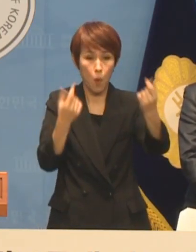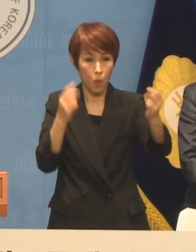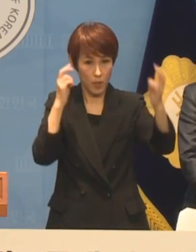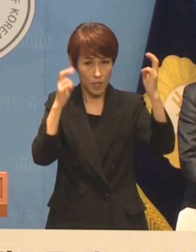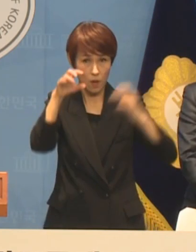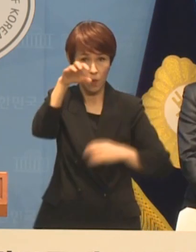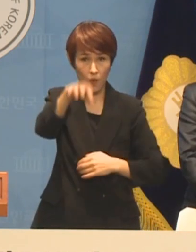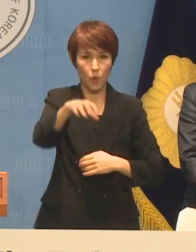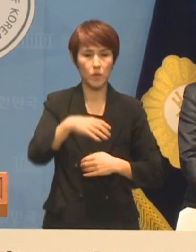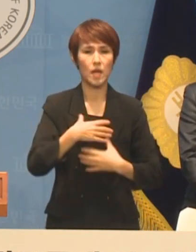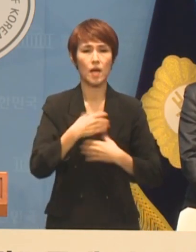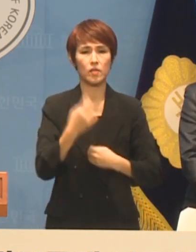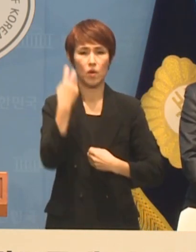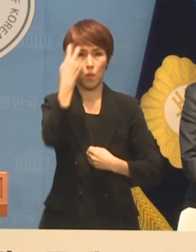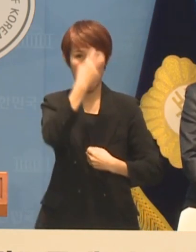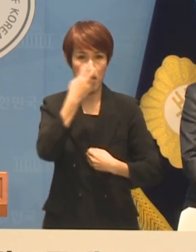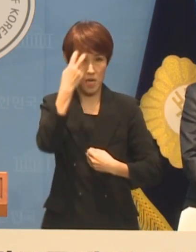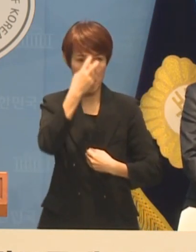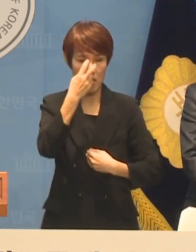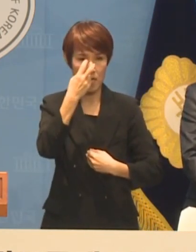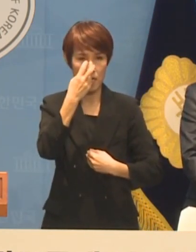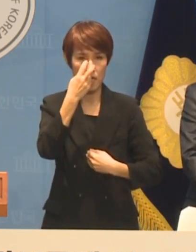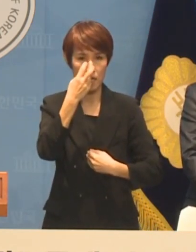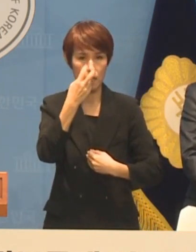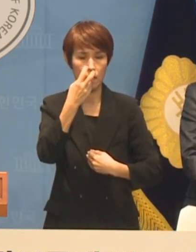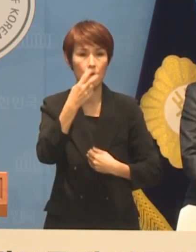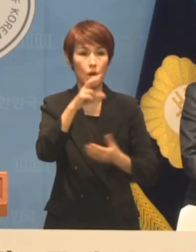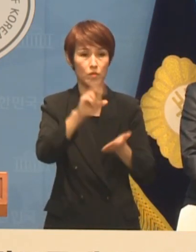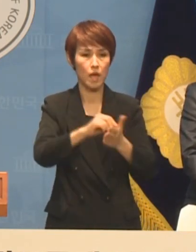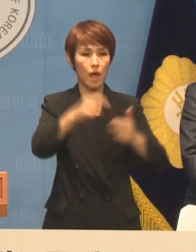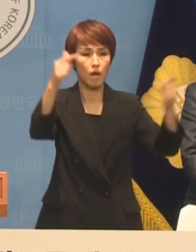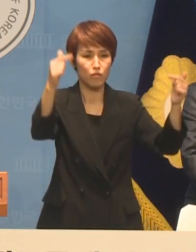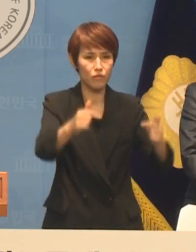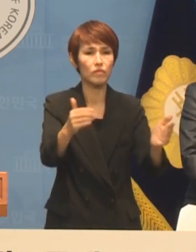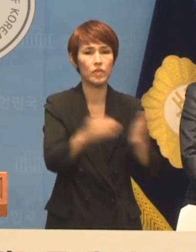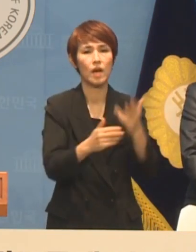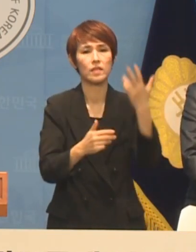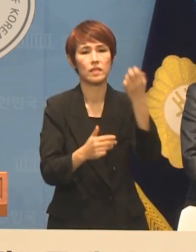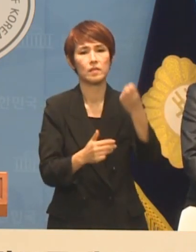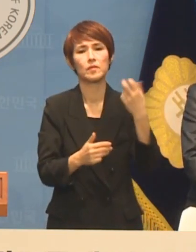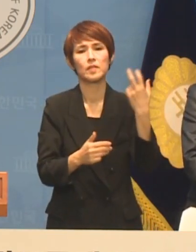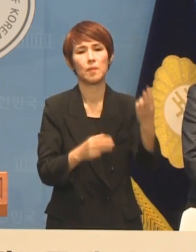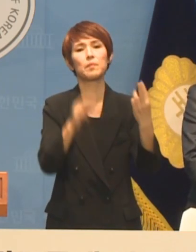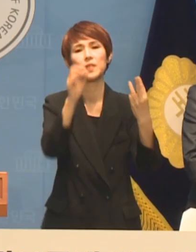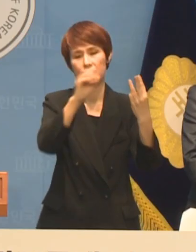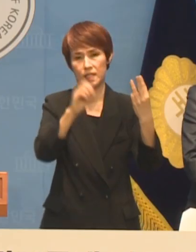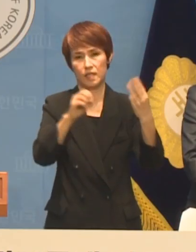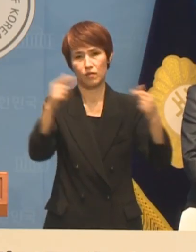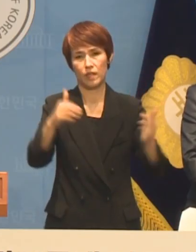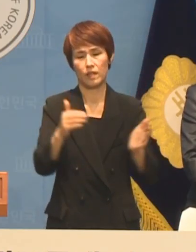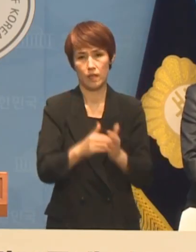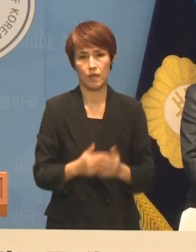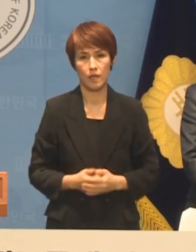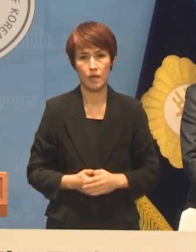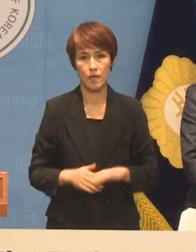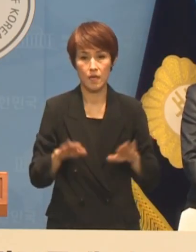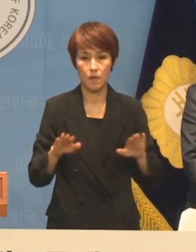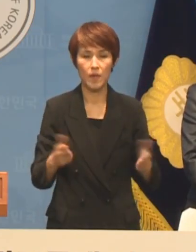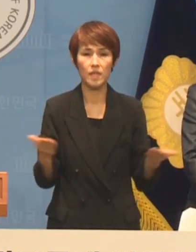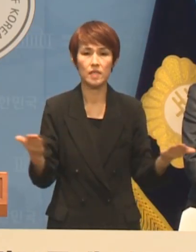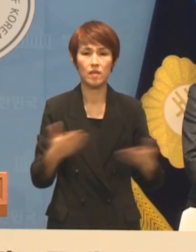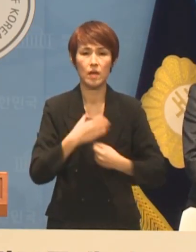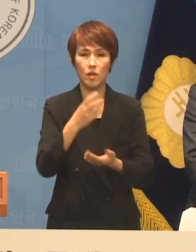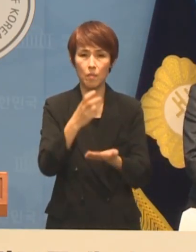무려 73%나 감소했다는 자료들도 있습니다. 공개의 힘입니다. 이번에 발의된